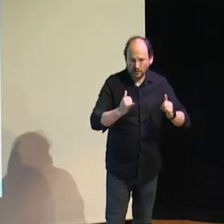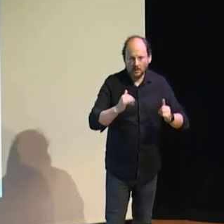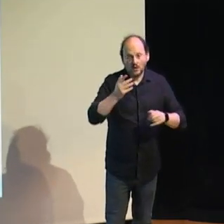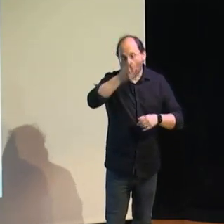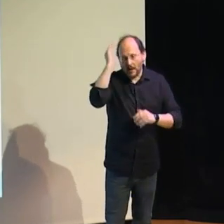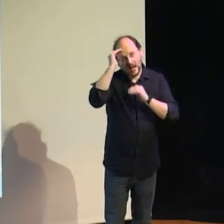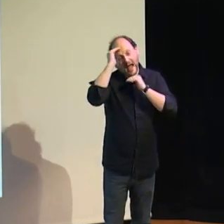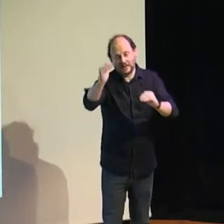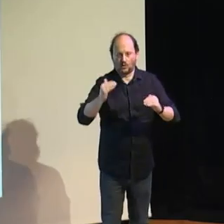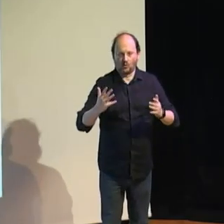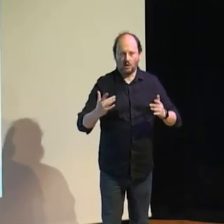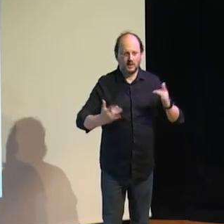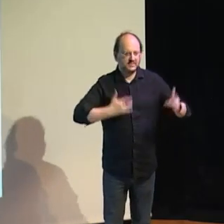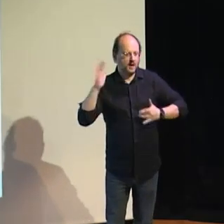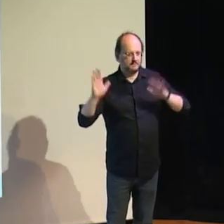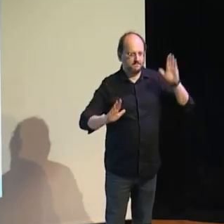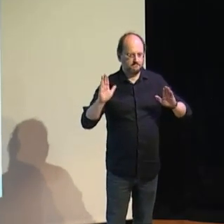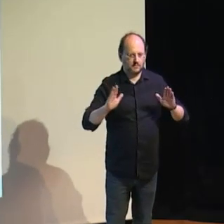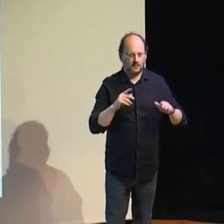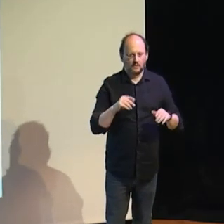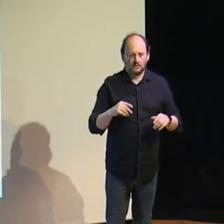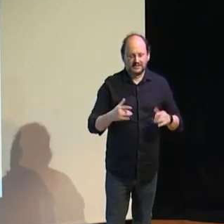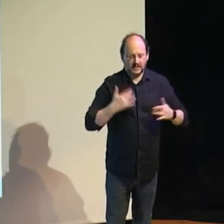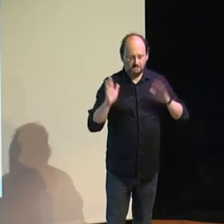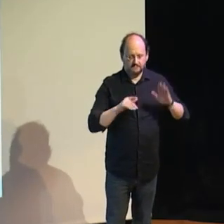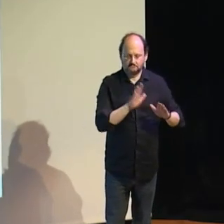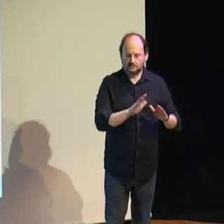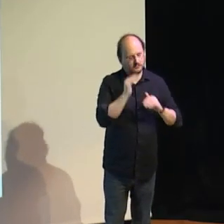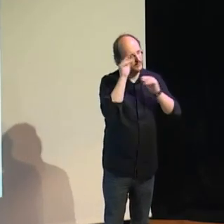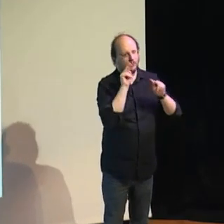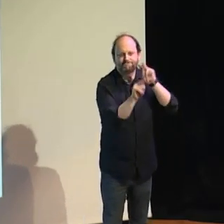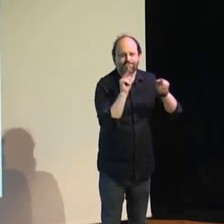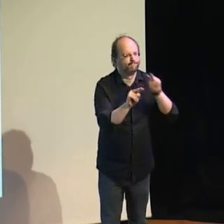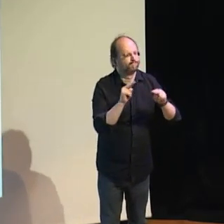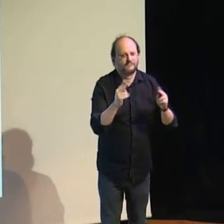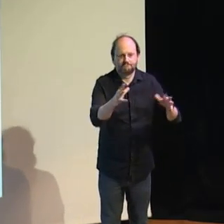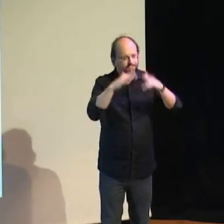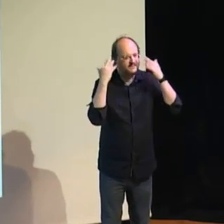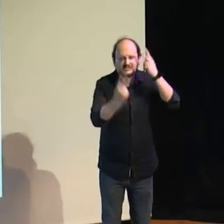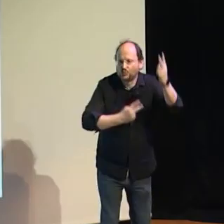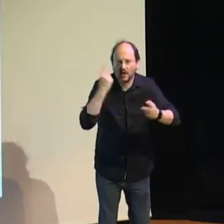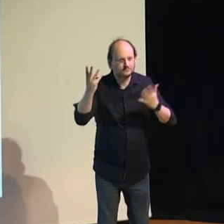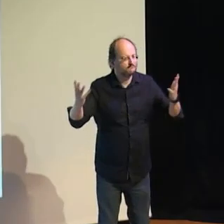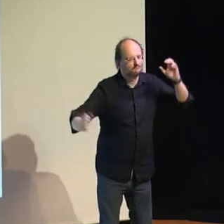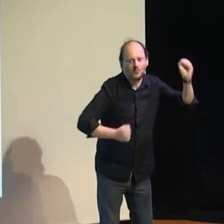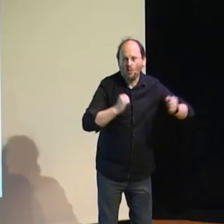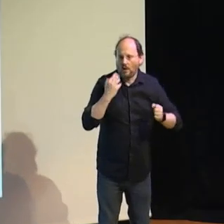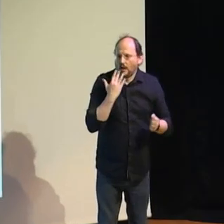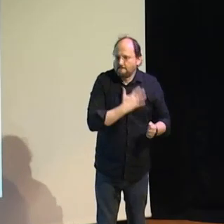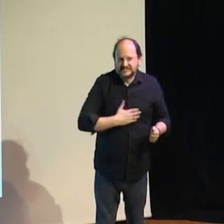Et c'est pour ça qu'il y avait un visuel qui était très, très développé, que les Romains adoraient le théâtre des mimes. Et ils se laissaient